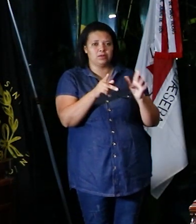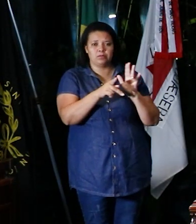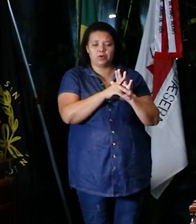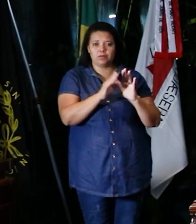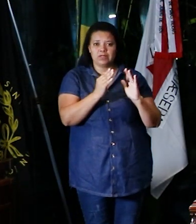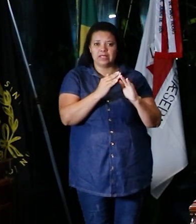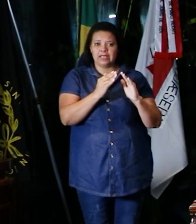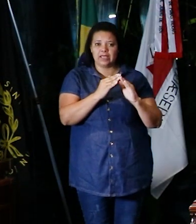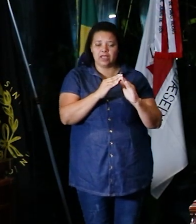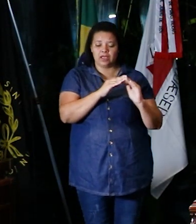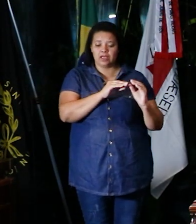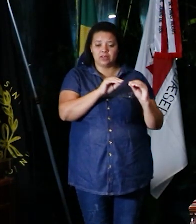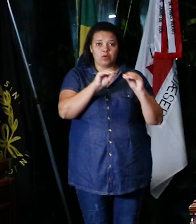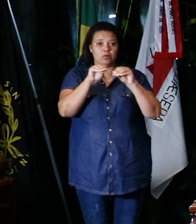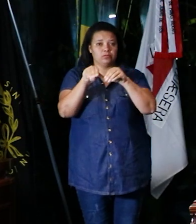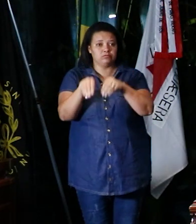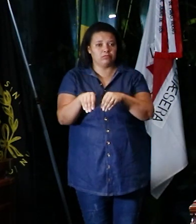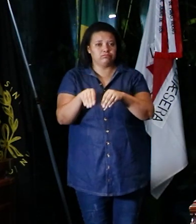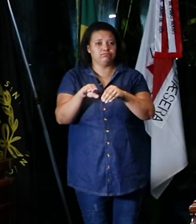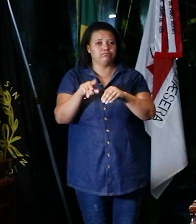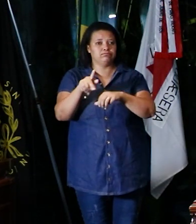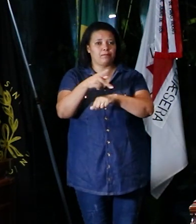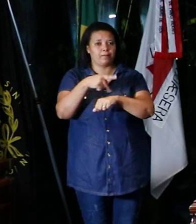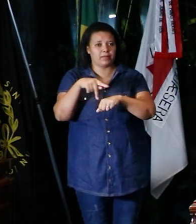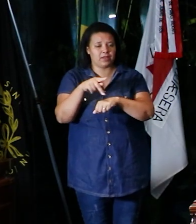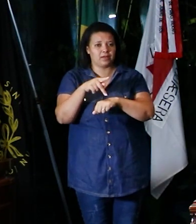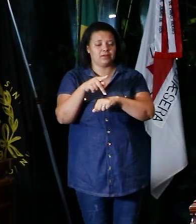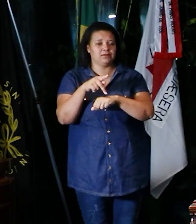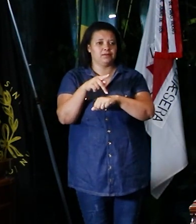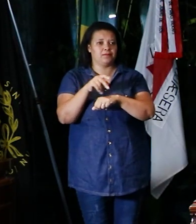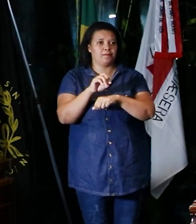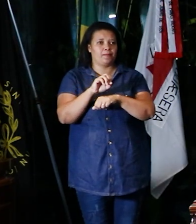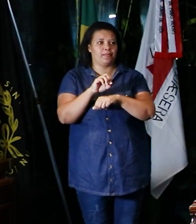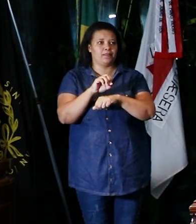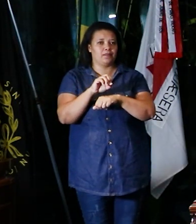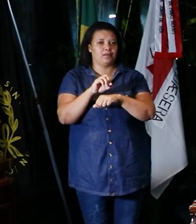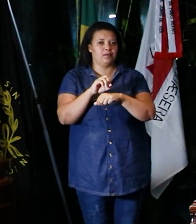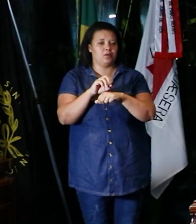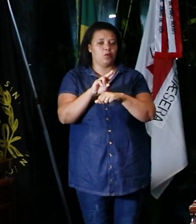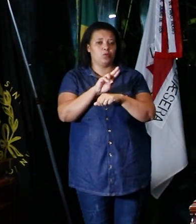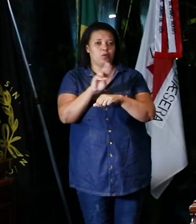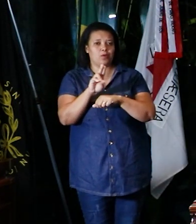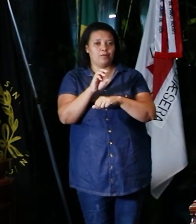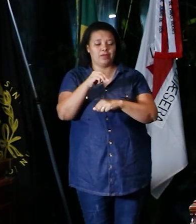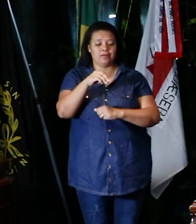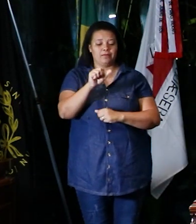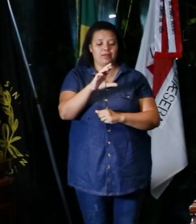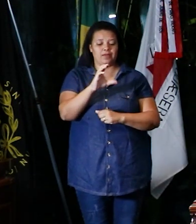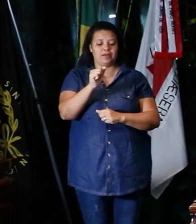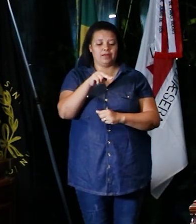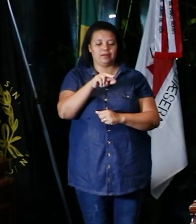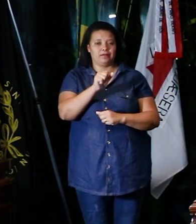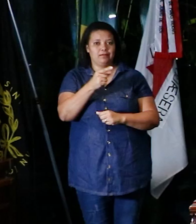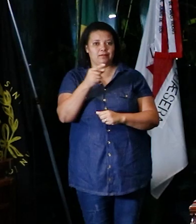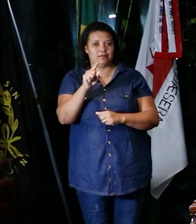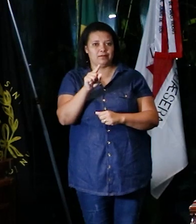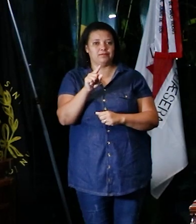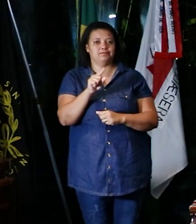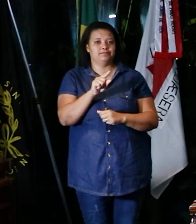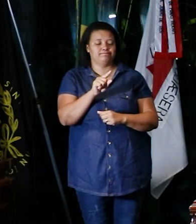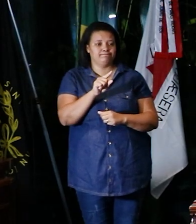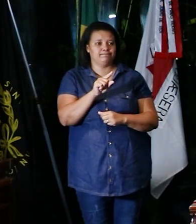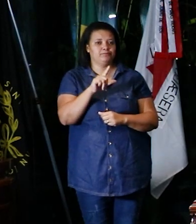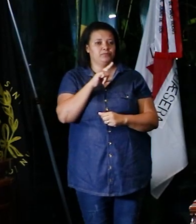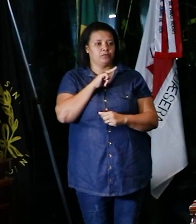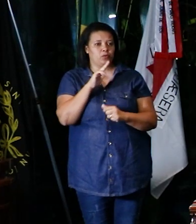uma praça de jogos, Maracanã chamada. E havendo entre